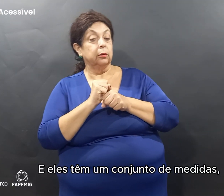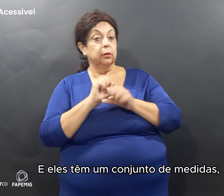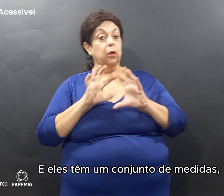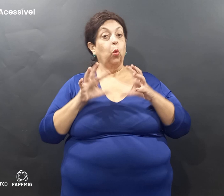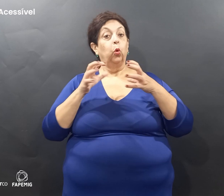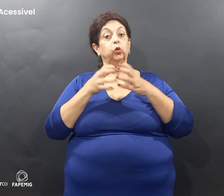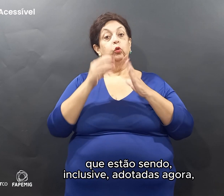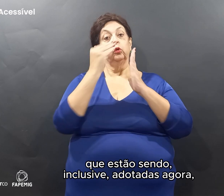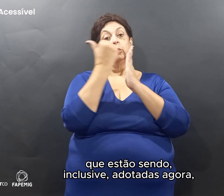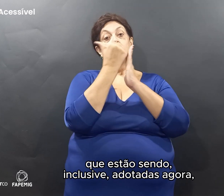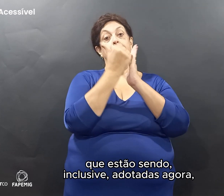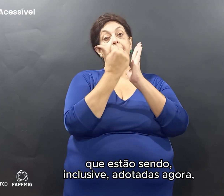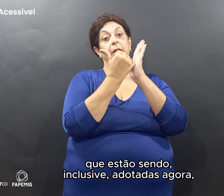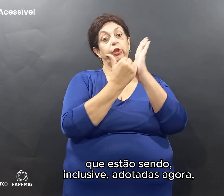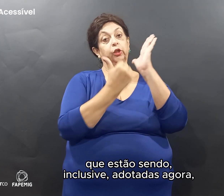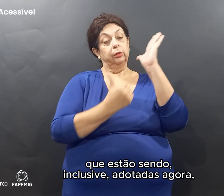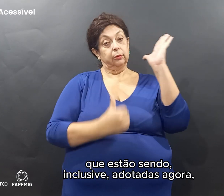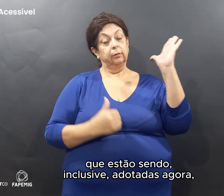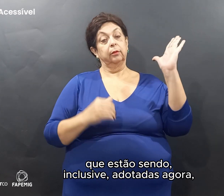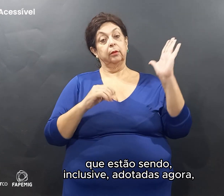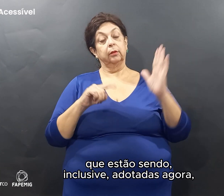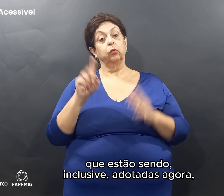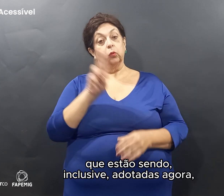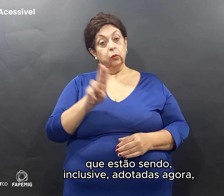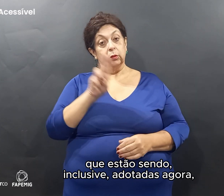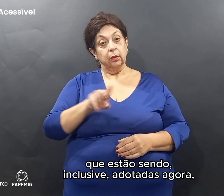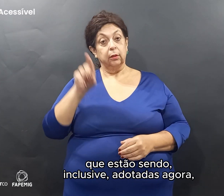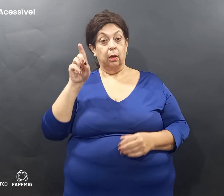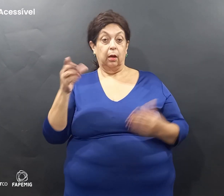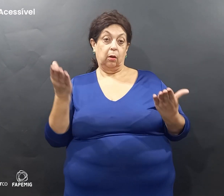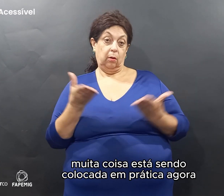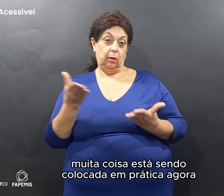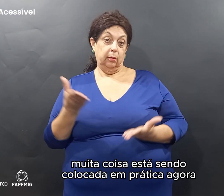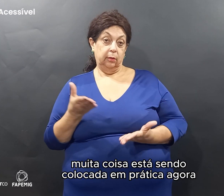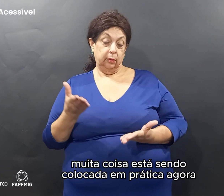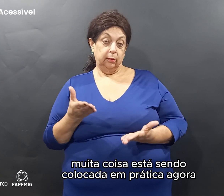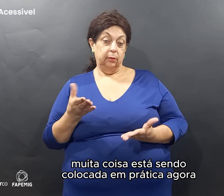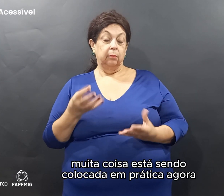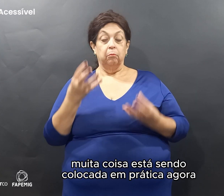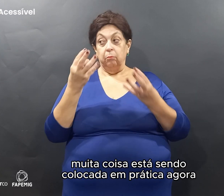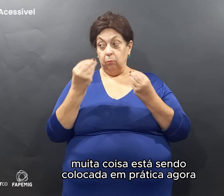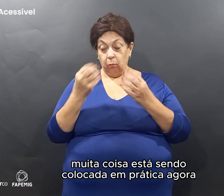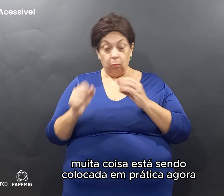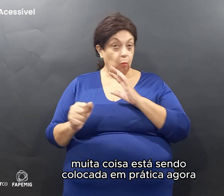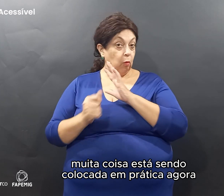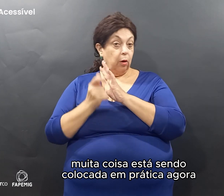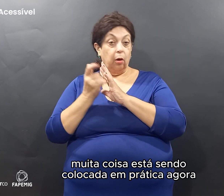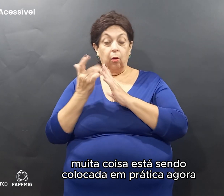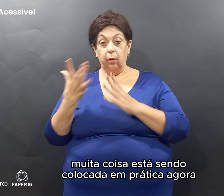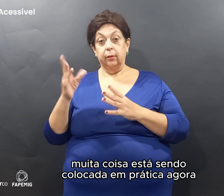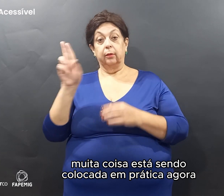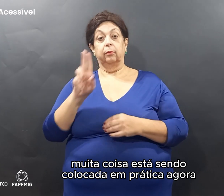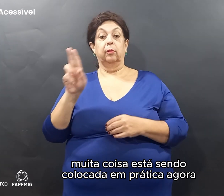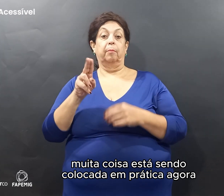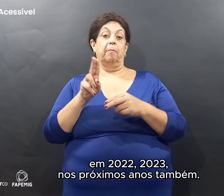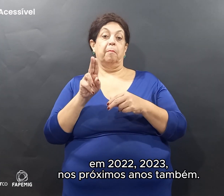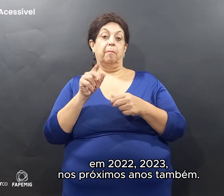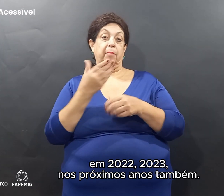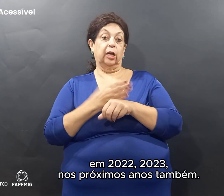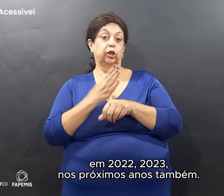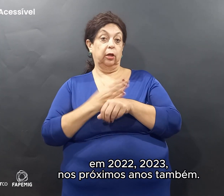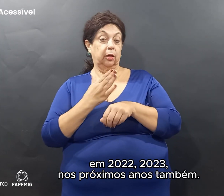de medidas que estão sendo, inclusive, adotadas agora, né? Muita coisa está sendo colocada em prática